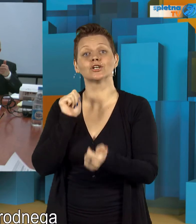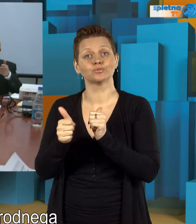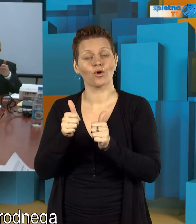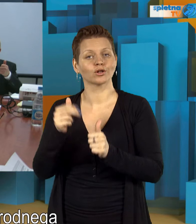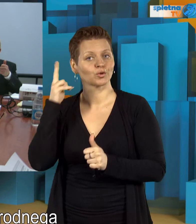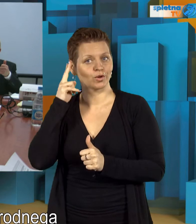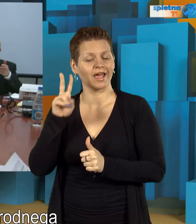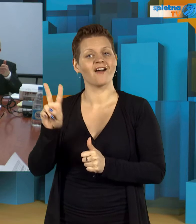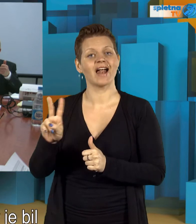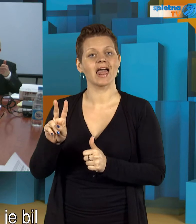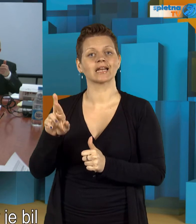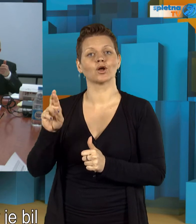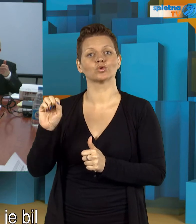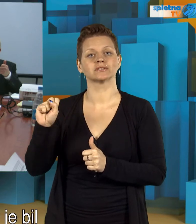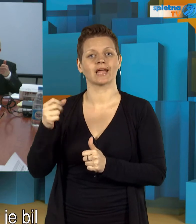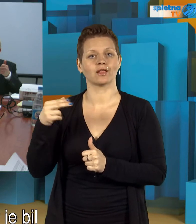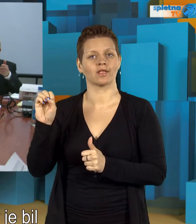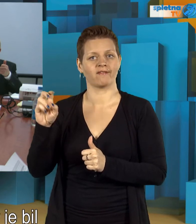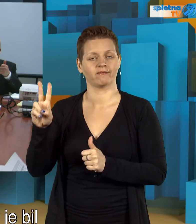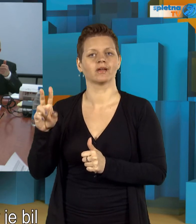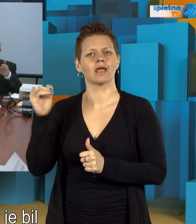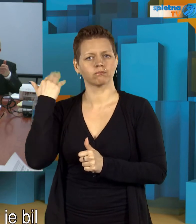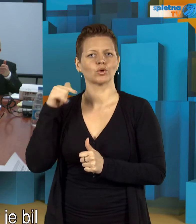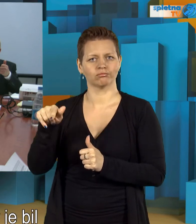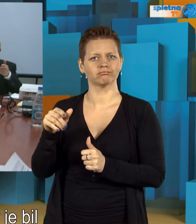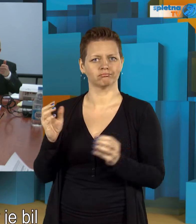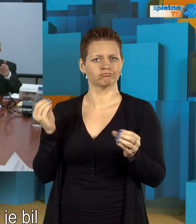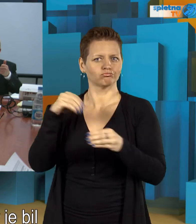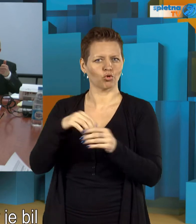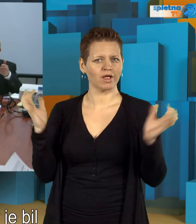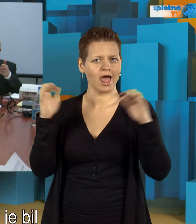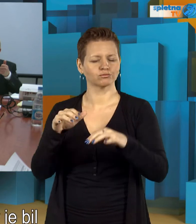za šport gluhih Valerij Ruhledev je bil z udeležbo zadovoljen.